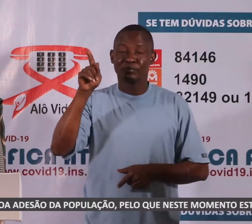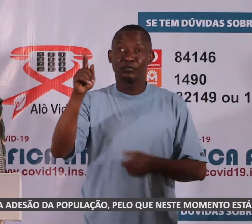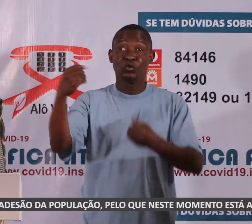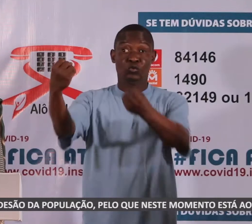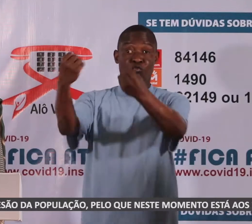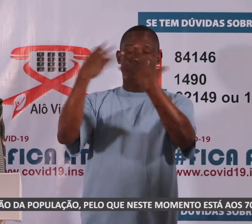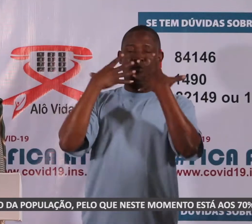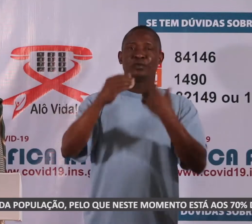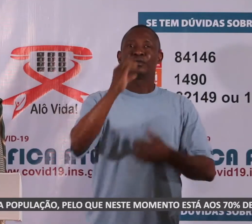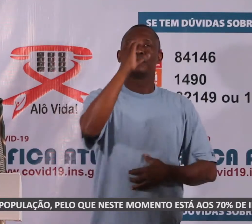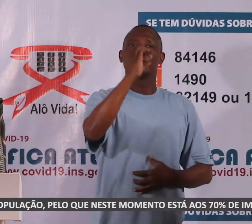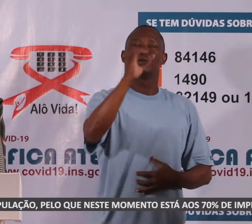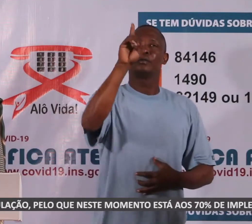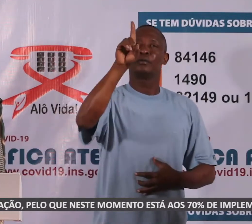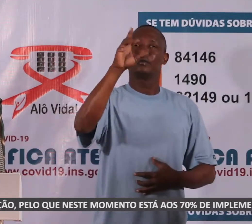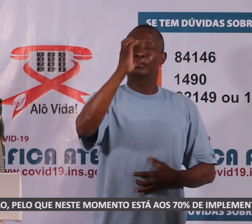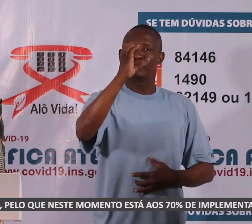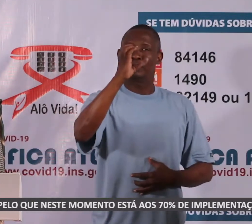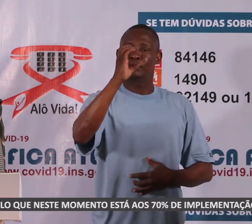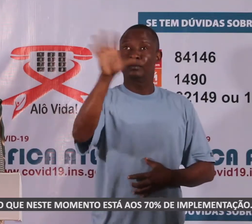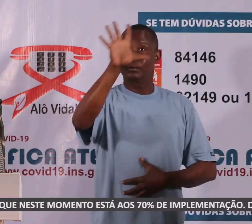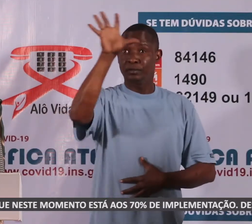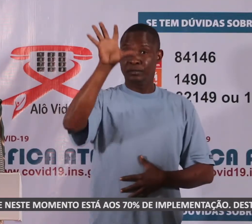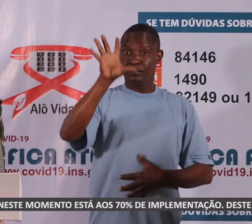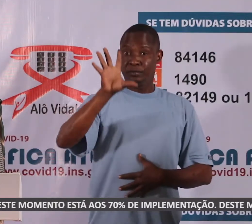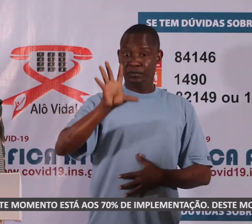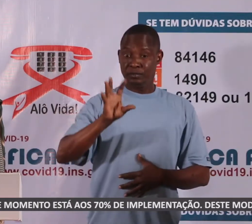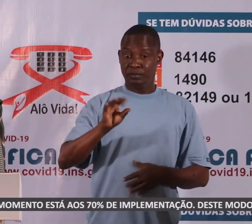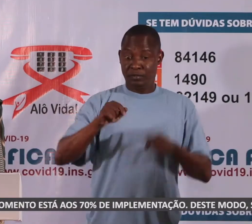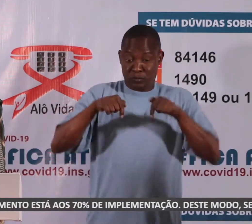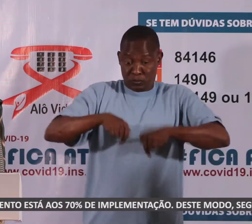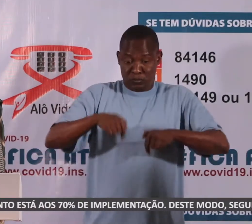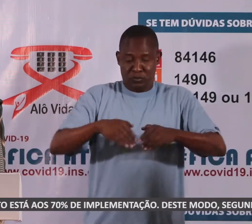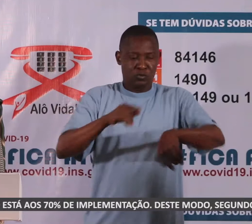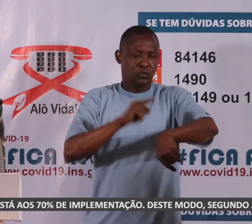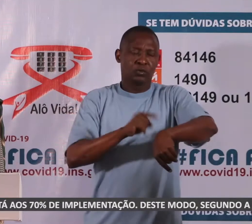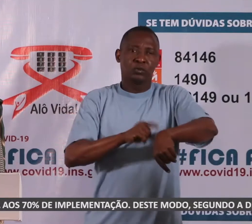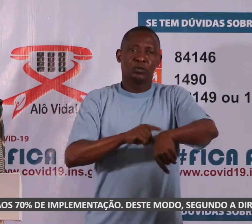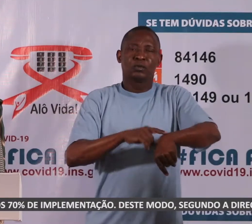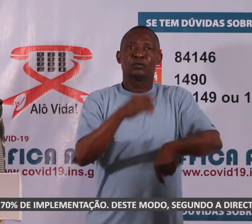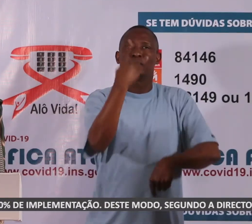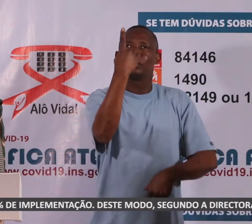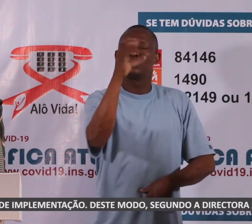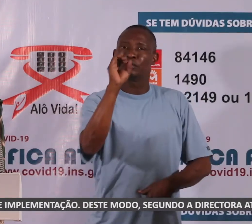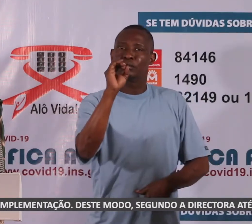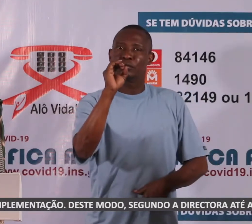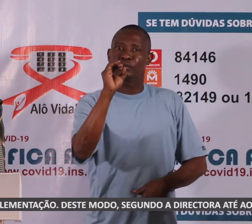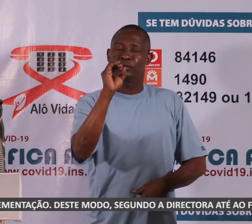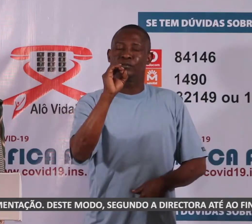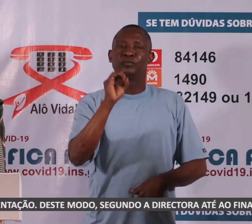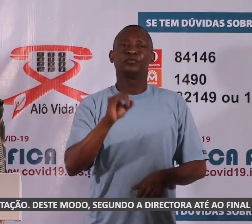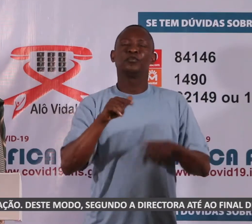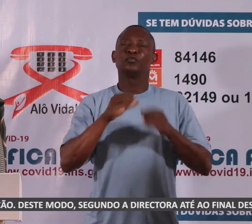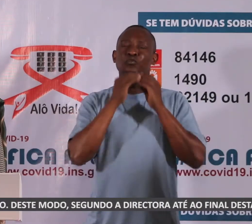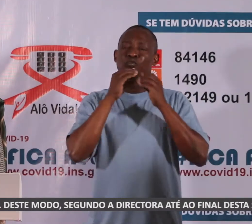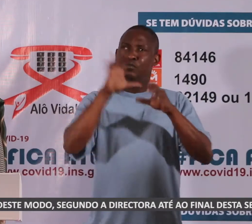informação, que é o CDC África, até às 10 horas do dia 25 de junho de 2020, no nosso continente tínhamos um cumulativo